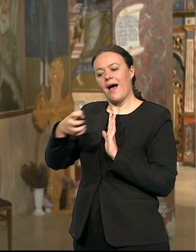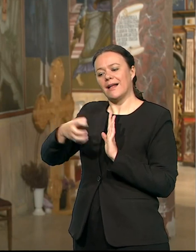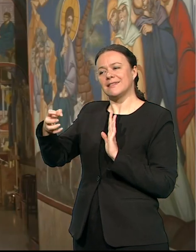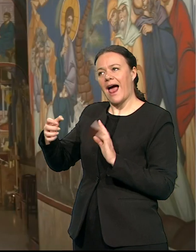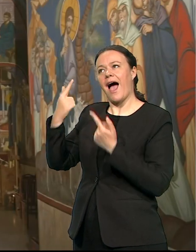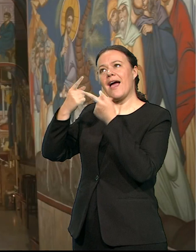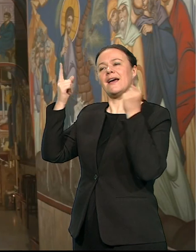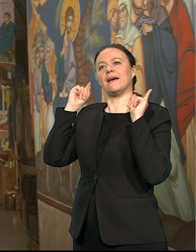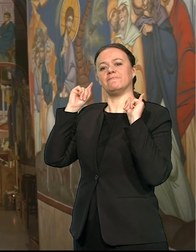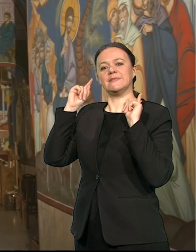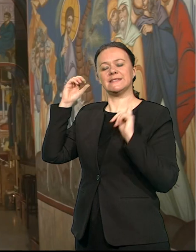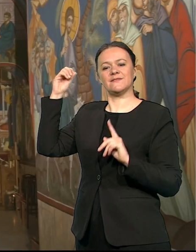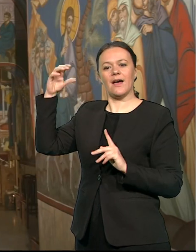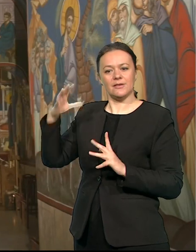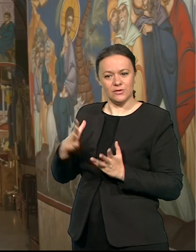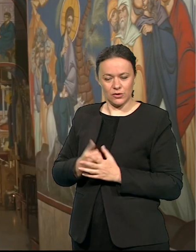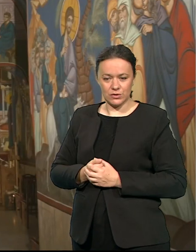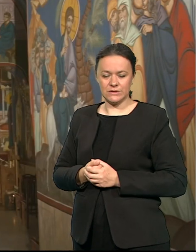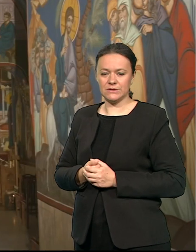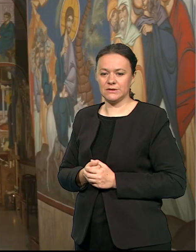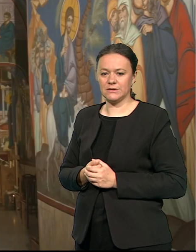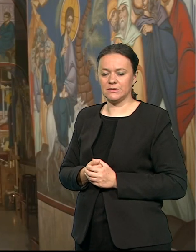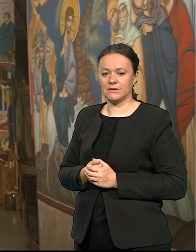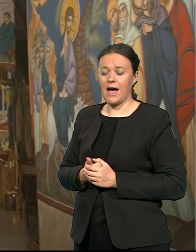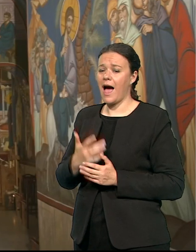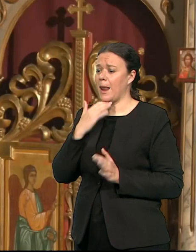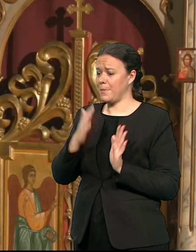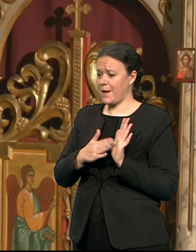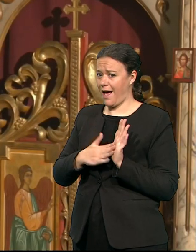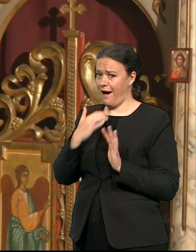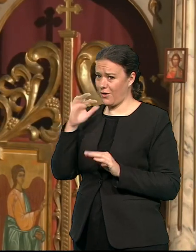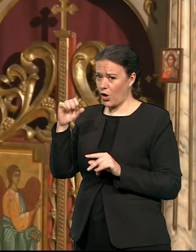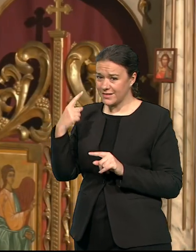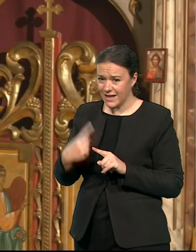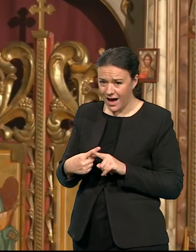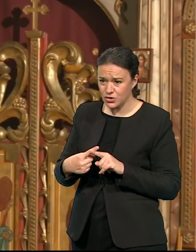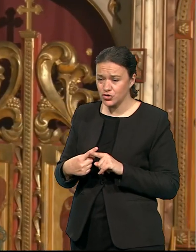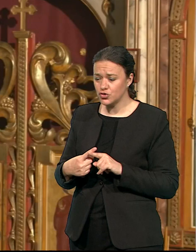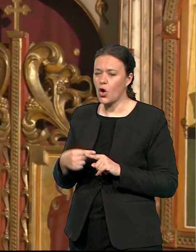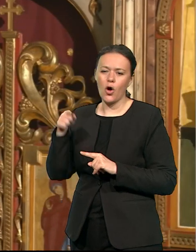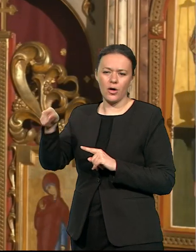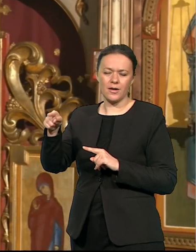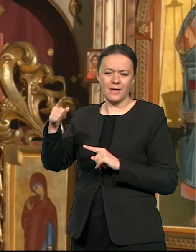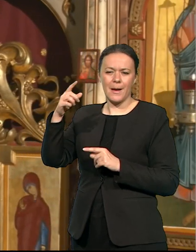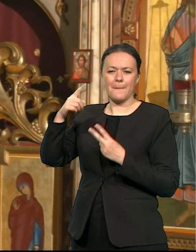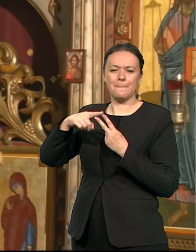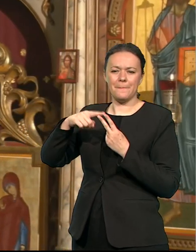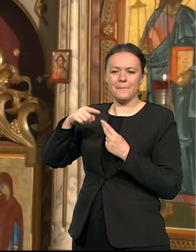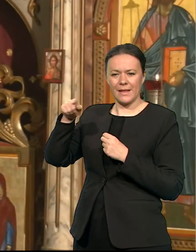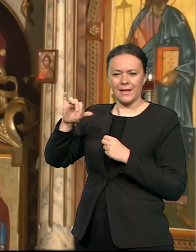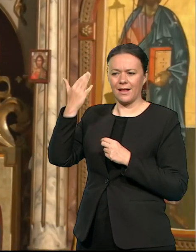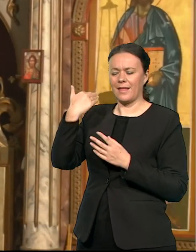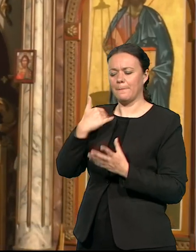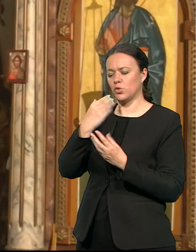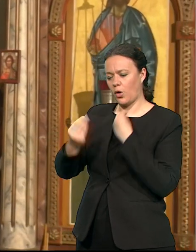za nju je rečeno i da neće nikad nestati. A ako je tačno ono, a mislim da jeste, da apostol Petar to jednom put objasnio Rimljanima,